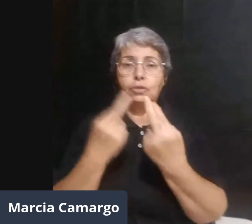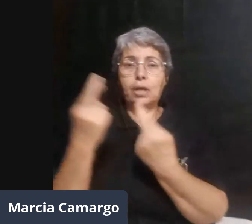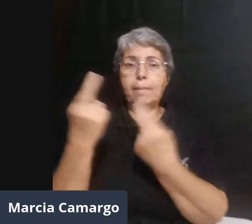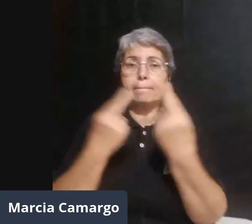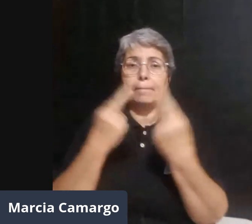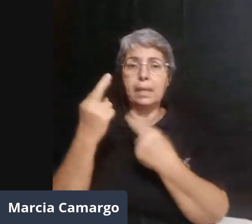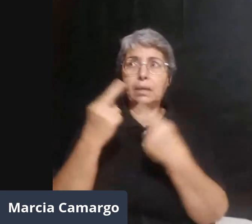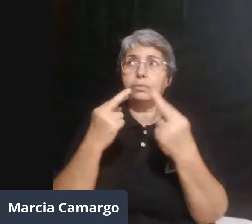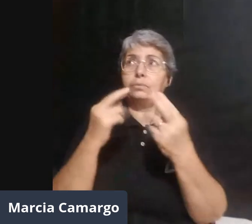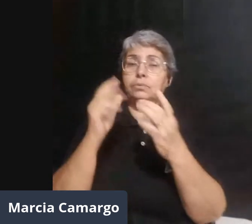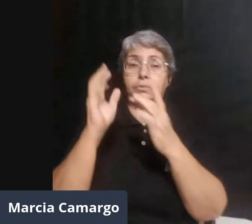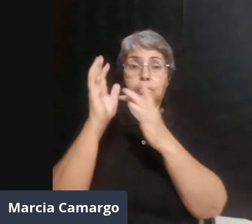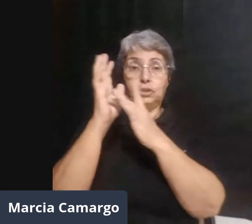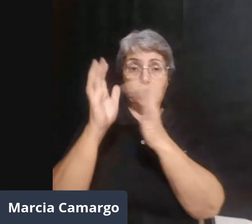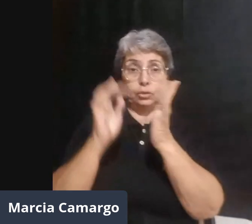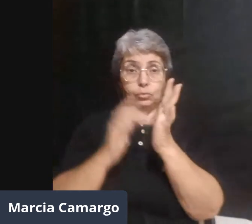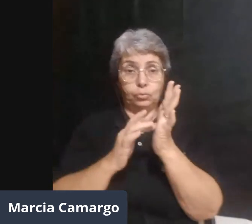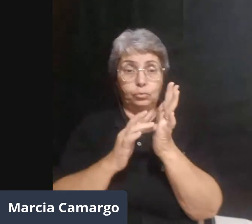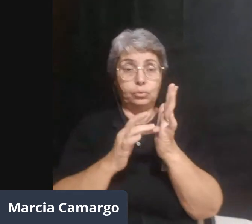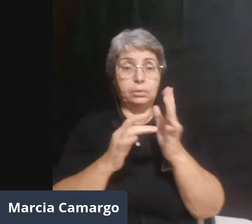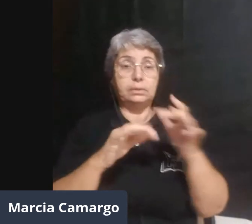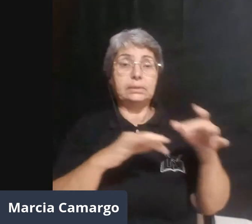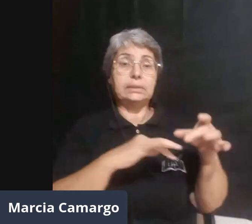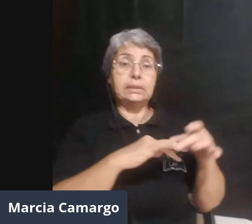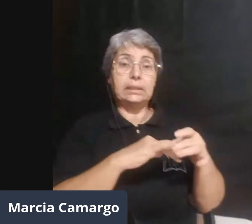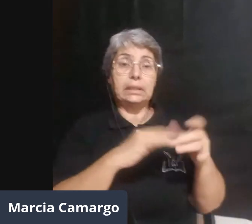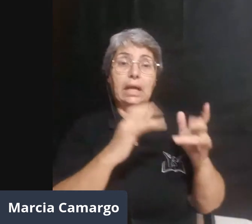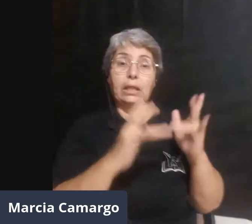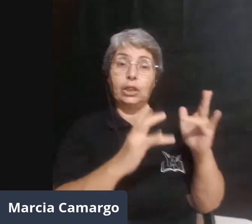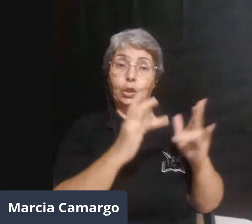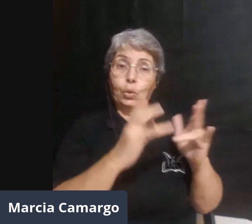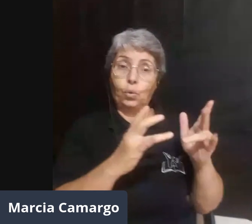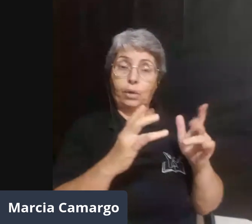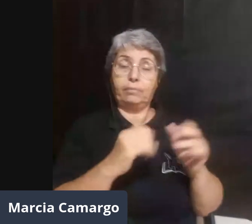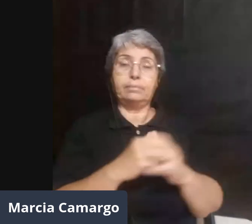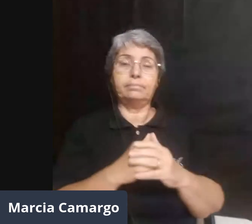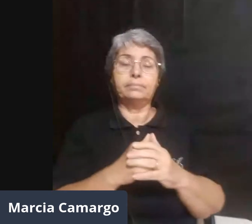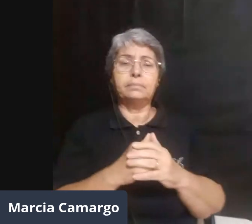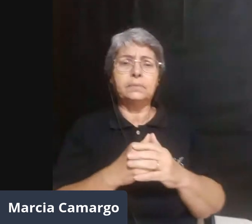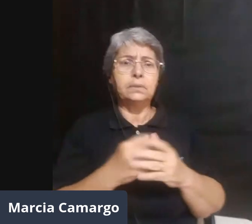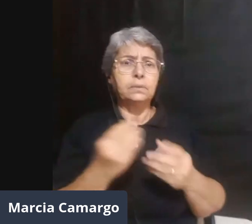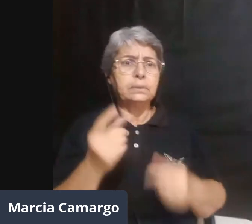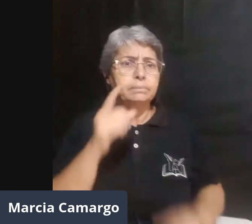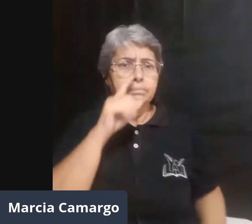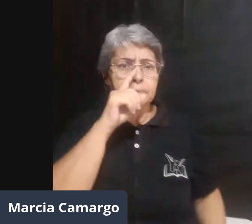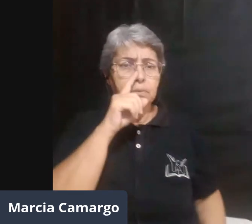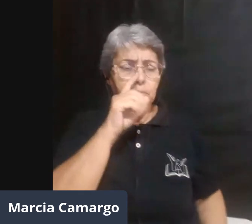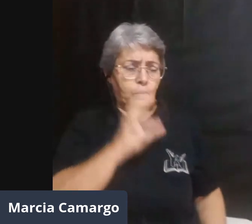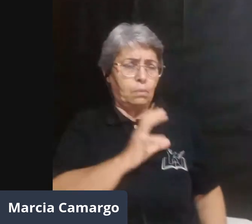intruso e coloca em perigo o primeiro amor. Deus enviou